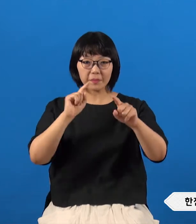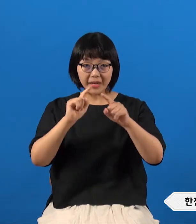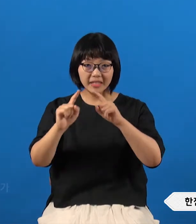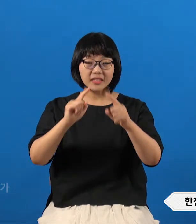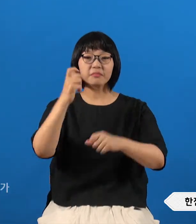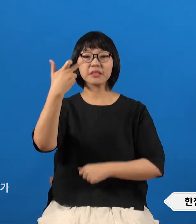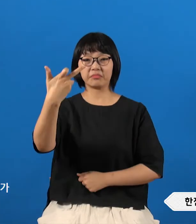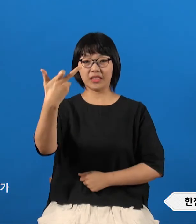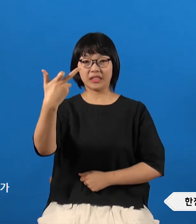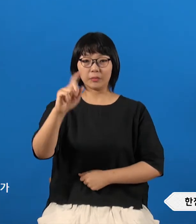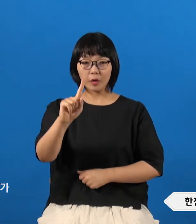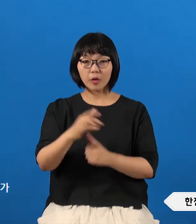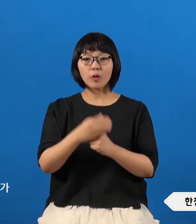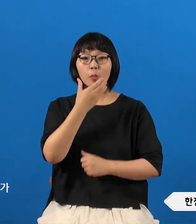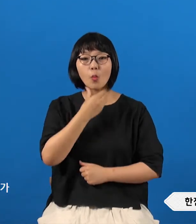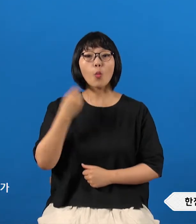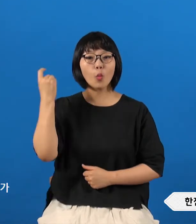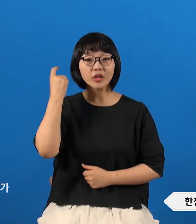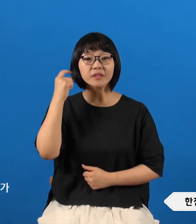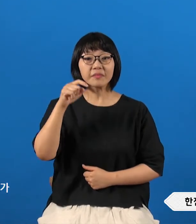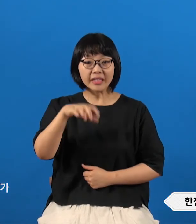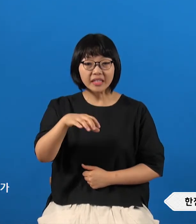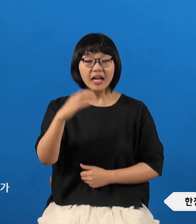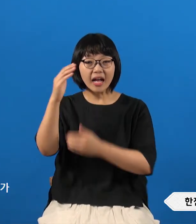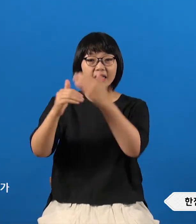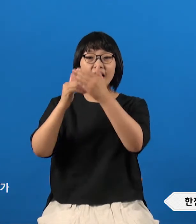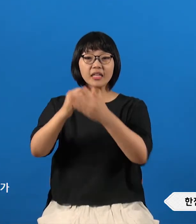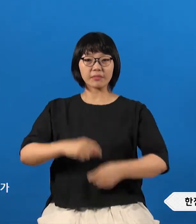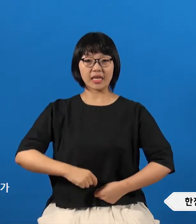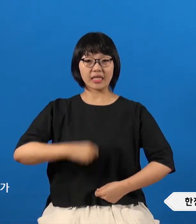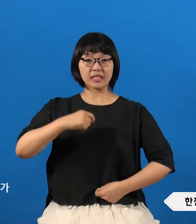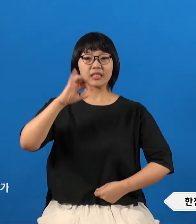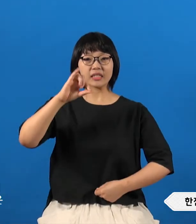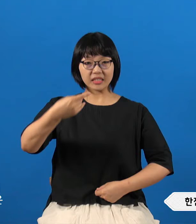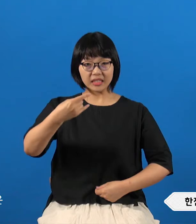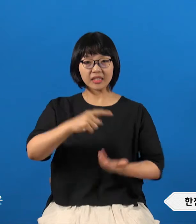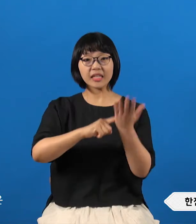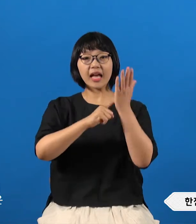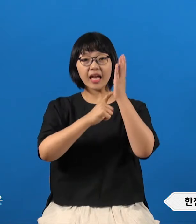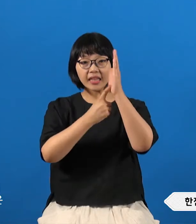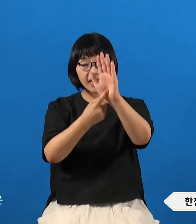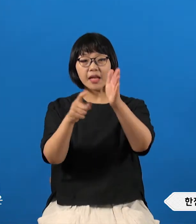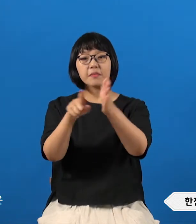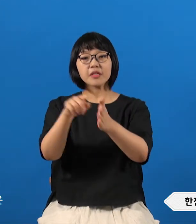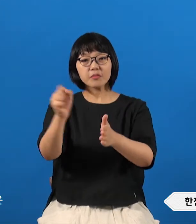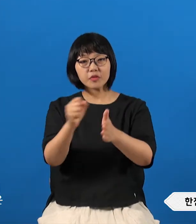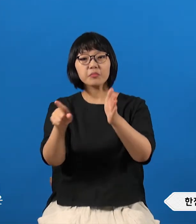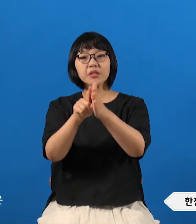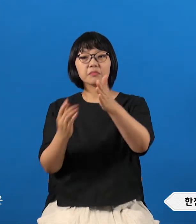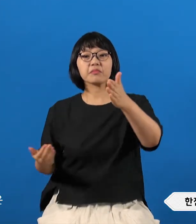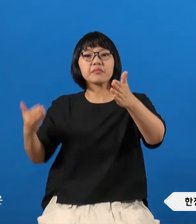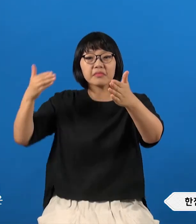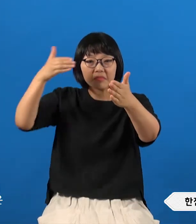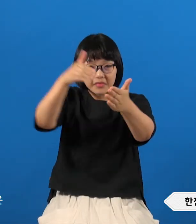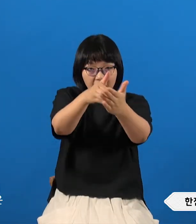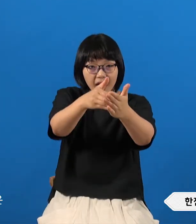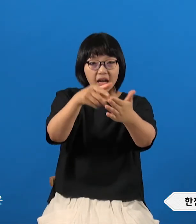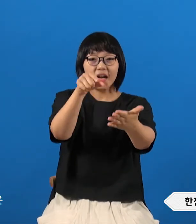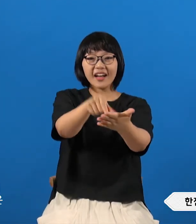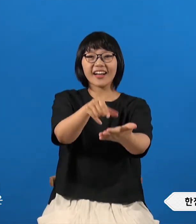17절에 보면 복음에는 하나님의 의가 나타나서 믿음으로 믿음에 이르게 하나니,